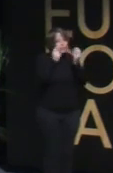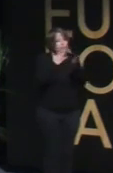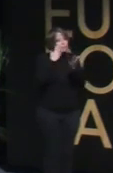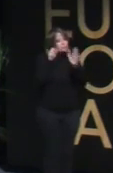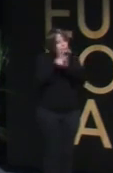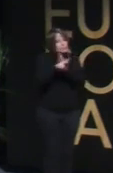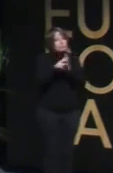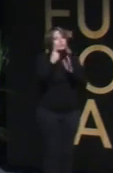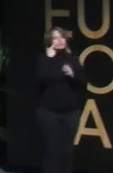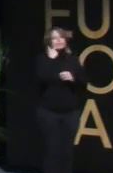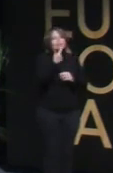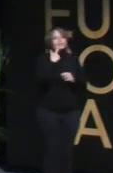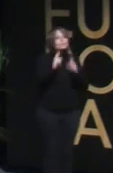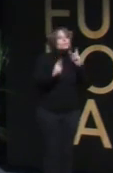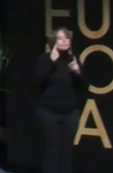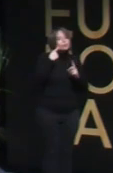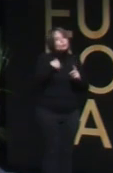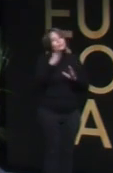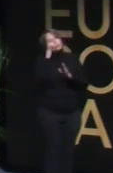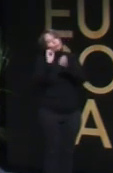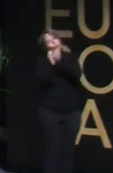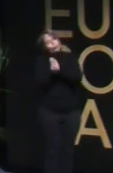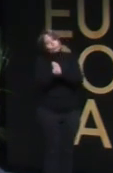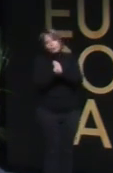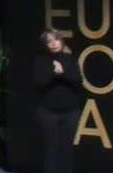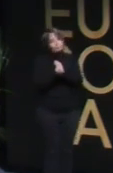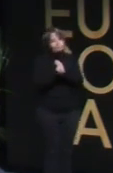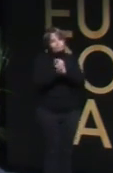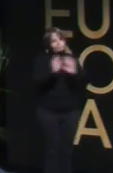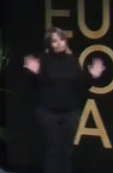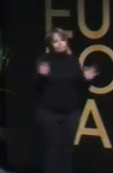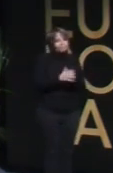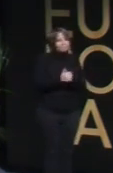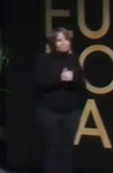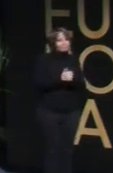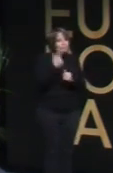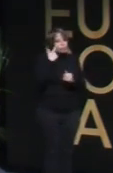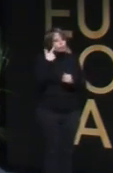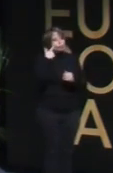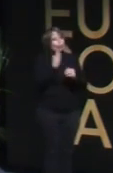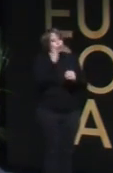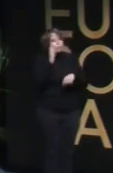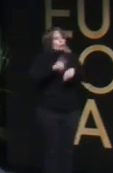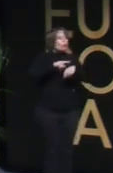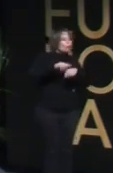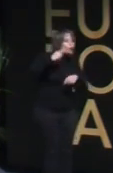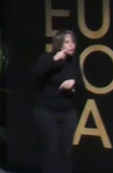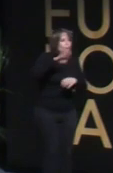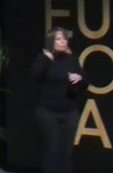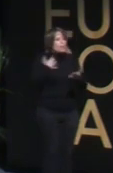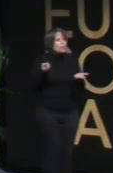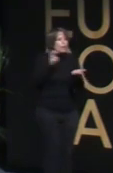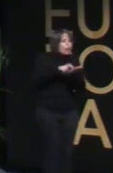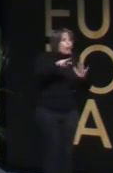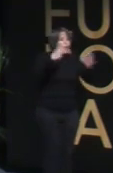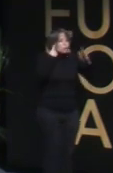y lo primero que te dices es, me tengo que dormir. Pues suerte, ¿vale? Hostia, me tengo que dormir, ya son las 12, mañana me levanto a las 7. Joder,